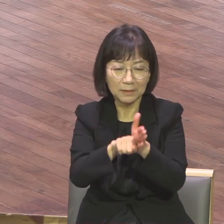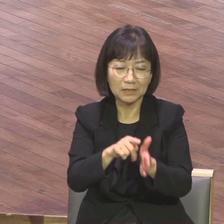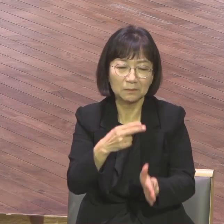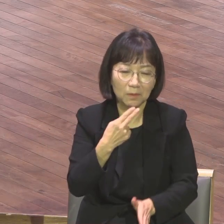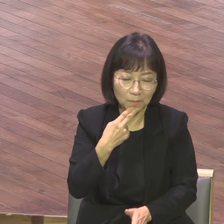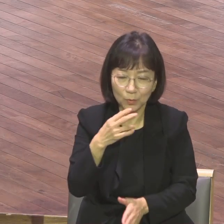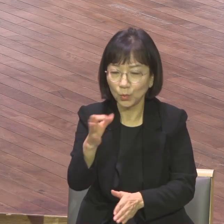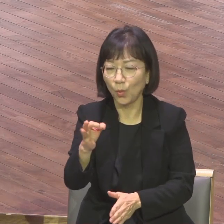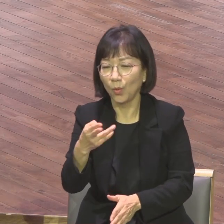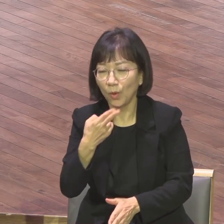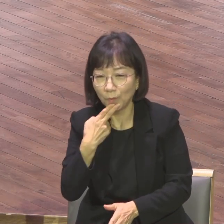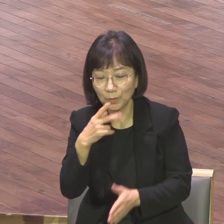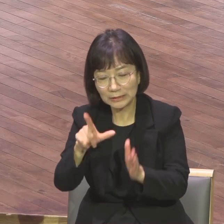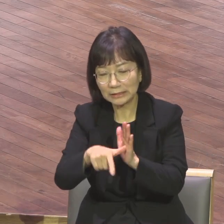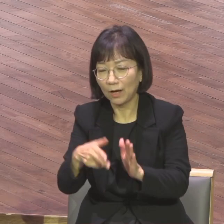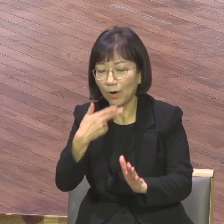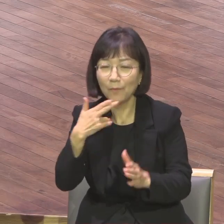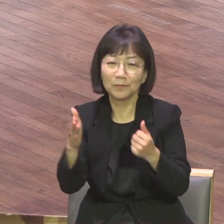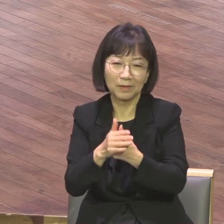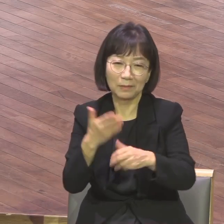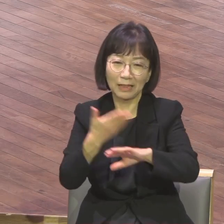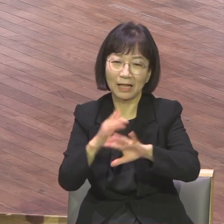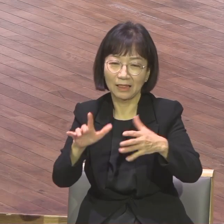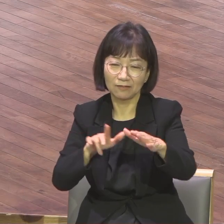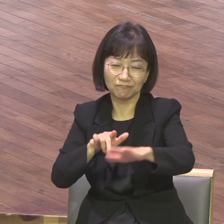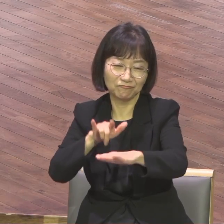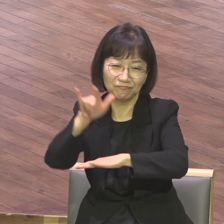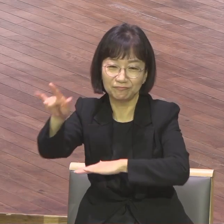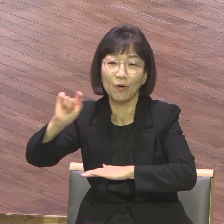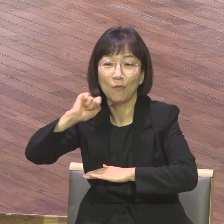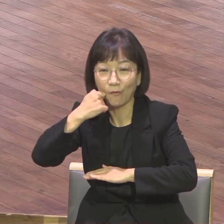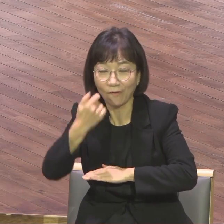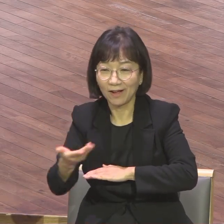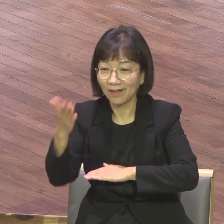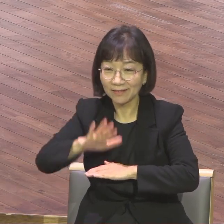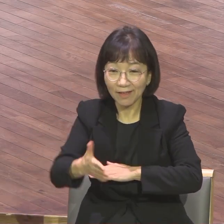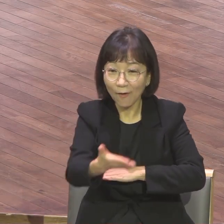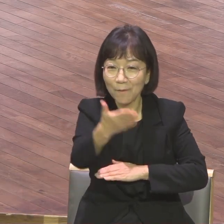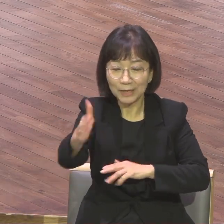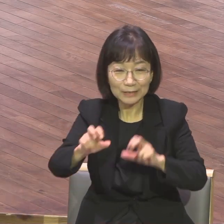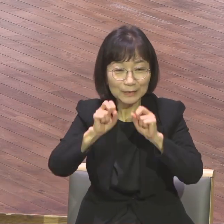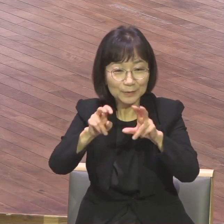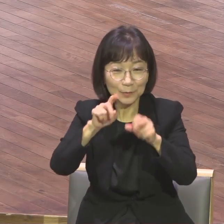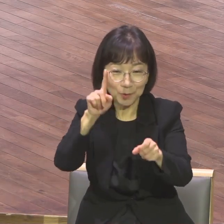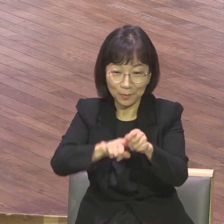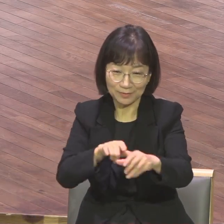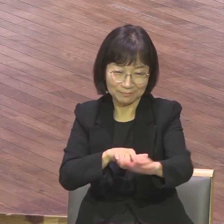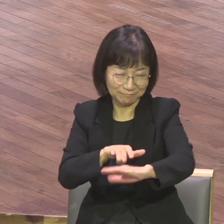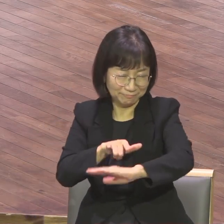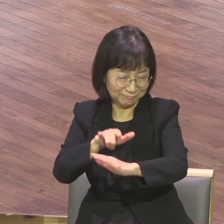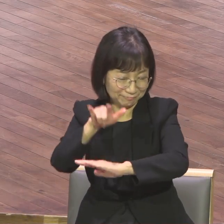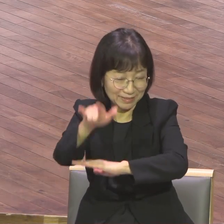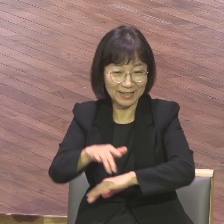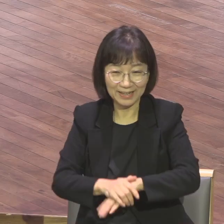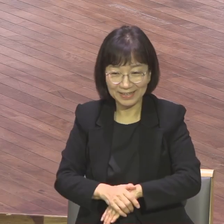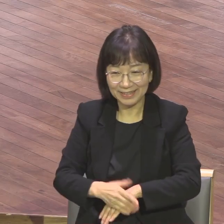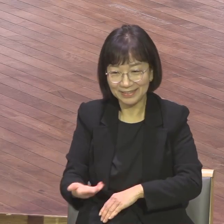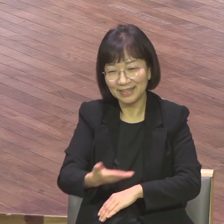속에 있는데 여러분이요 하나님 앞에 감사하시기 바랍니다. 감사할 줄 모르는 병에 걸리면 큰일